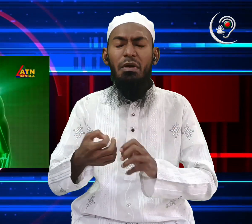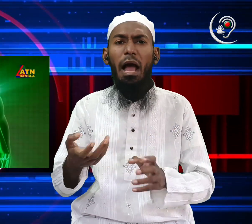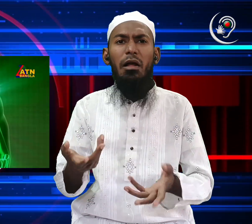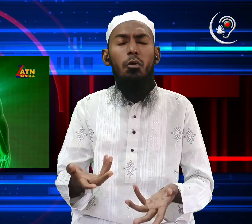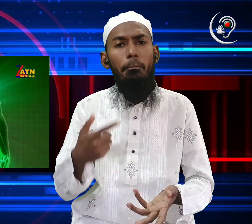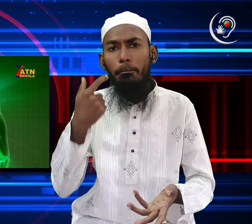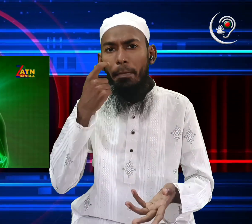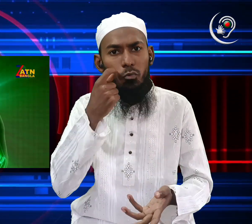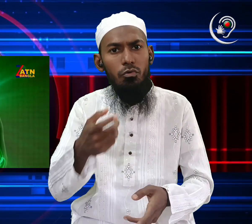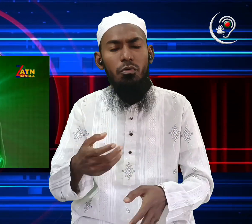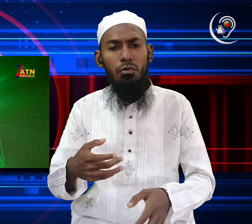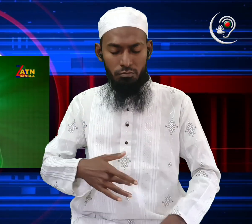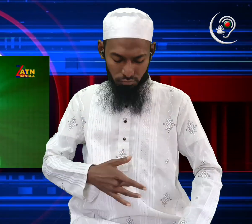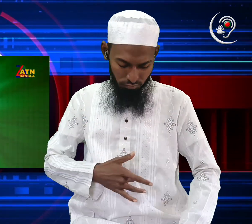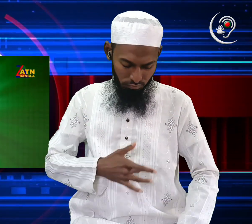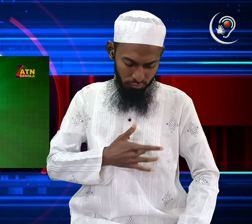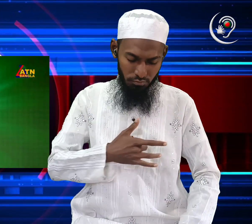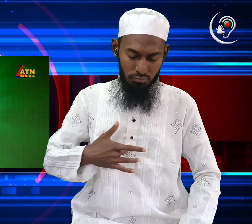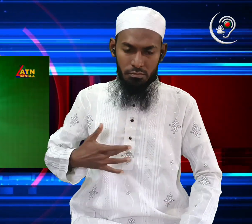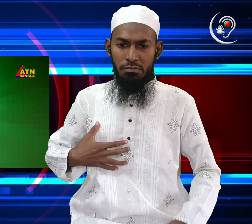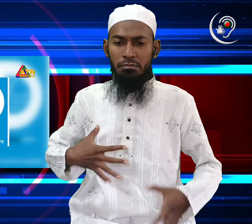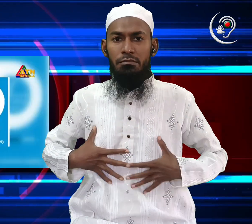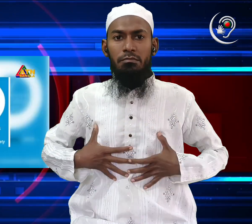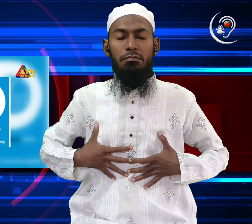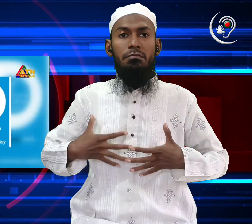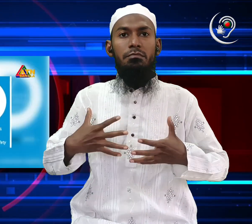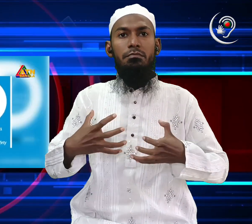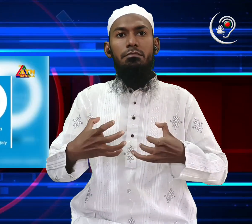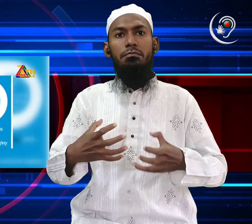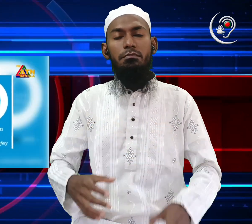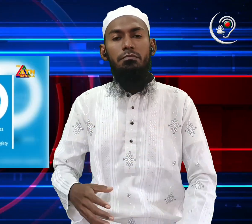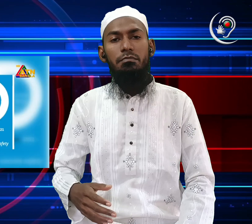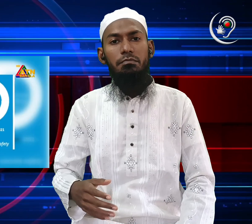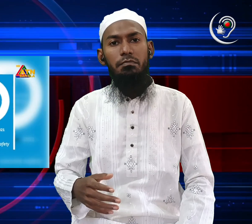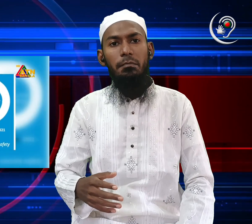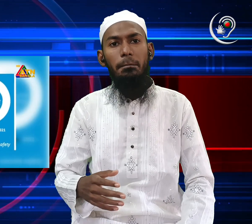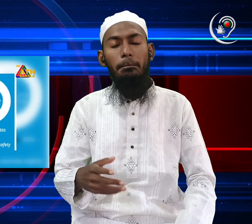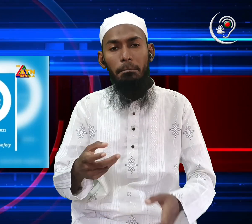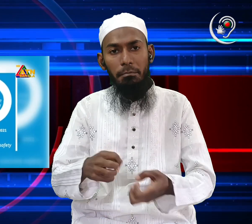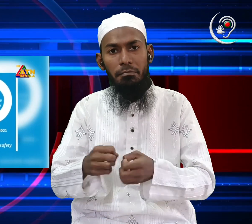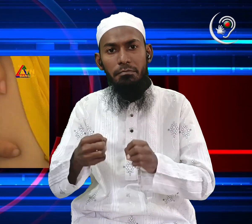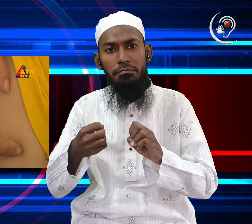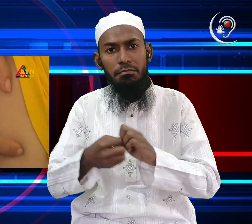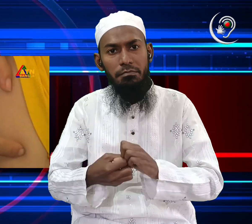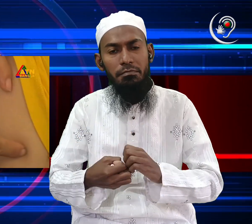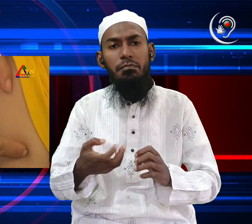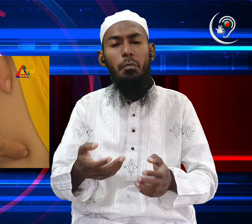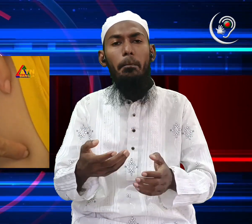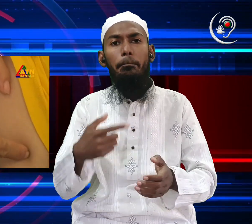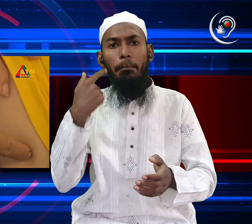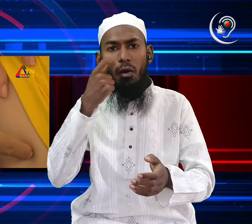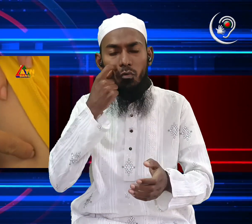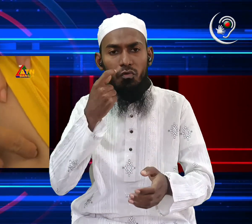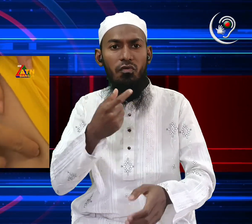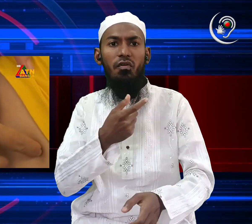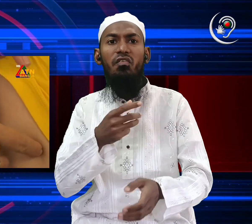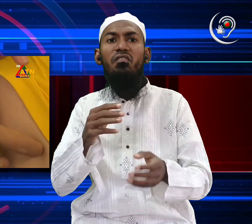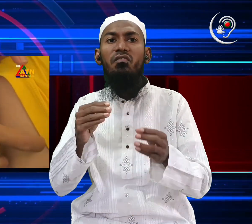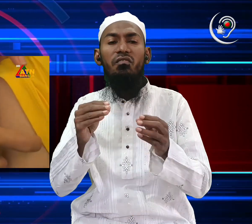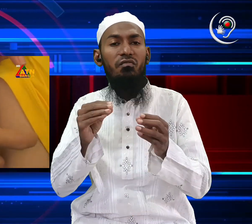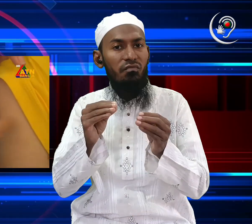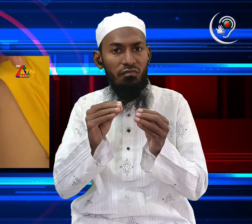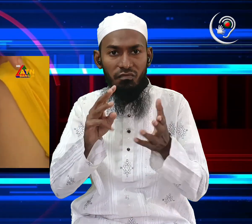আক্রান্ত হলে হৃৎপিণ্ডের কার্ডিয়াক মাংসপেশিতে প্রদাহ হয়। গ্লোবাল ভ্যাকসিন ডেটা নেটওয়ার্কের গবেষকদের মতে, ফাইজার এবং মডার্নার দ্বিতীয়